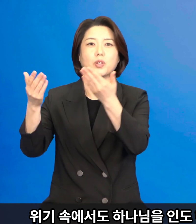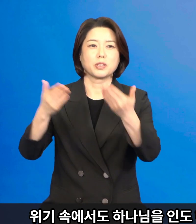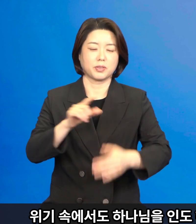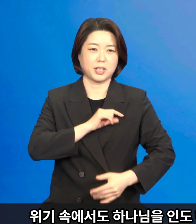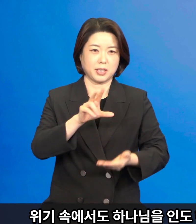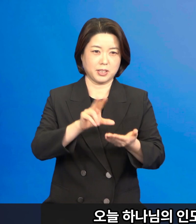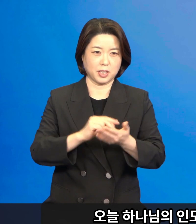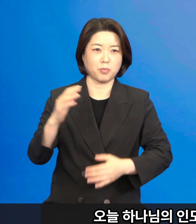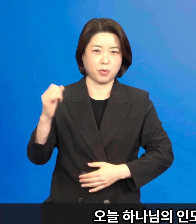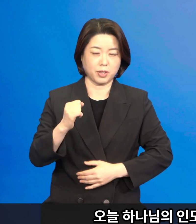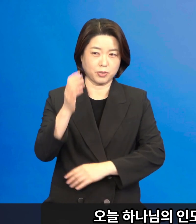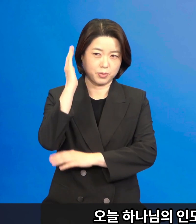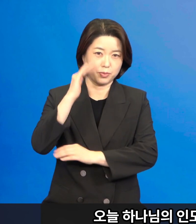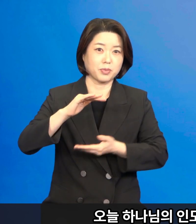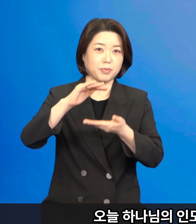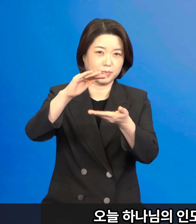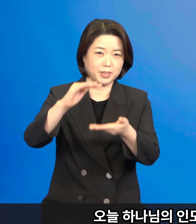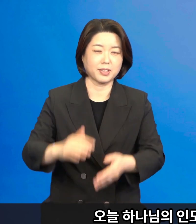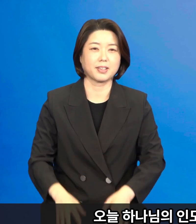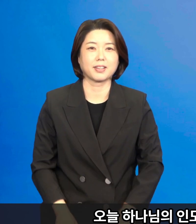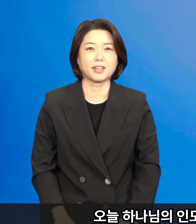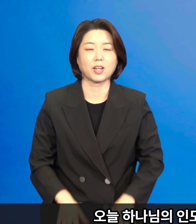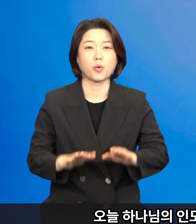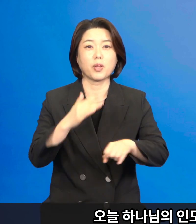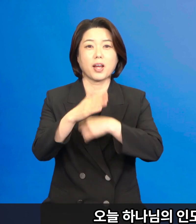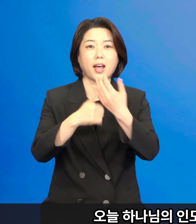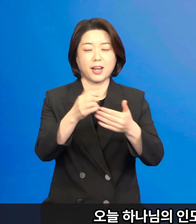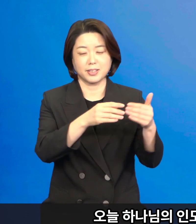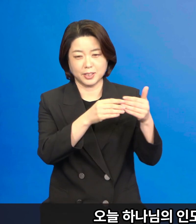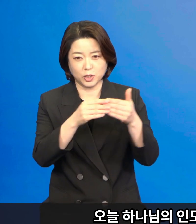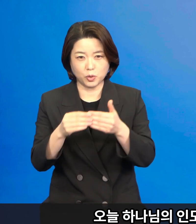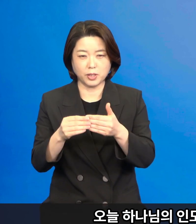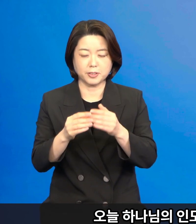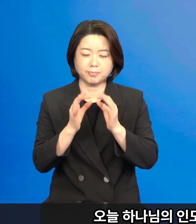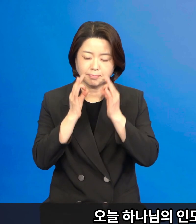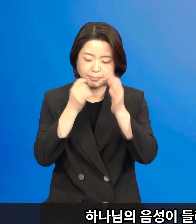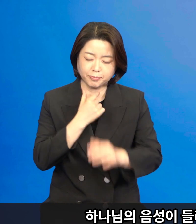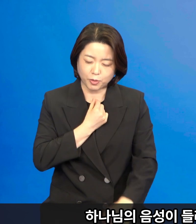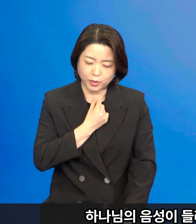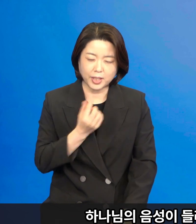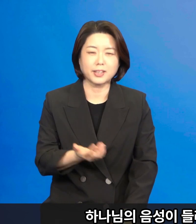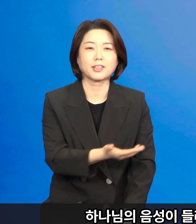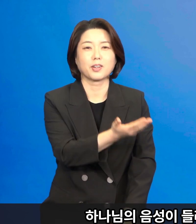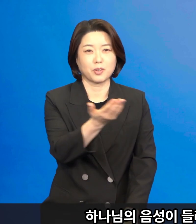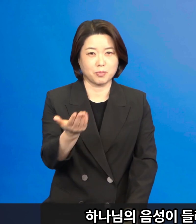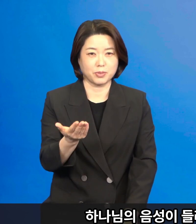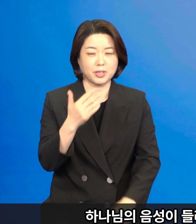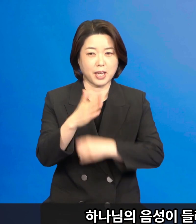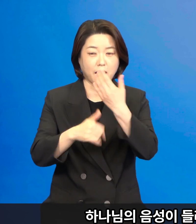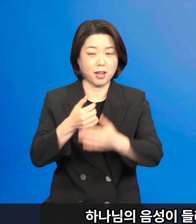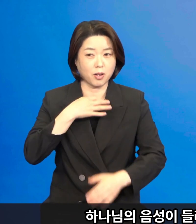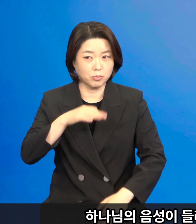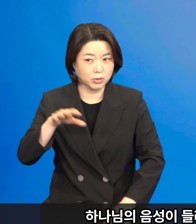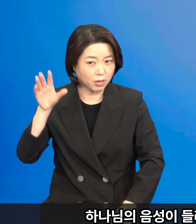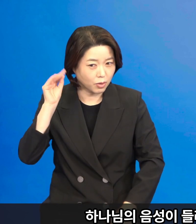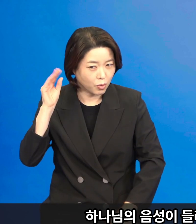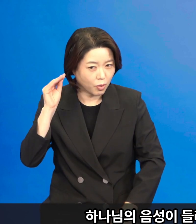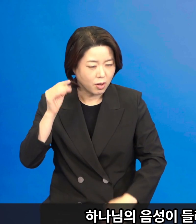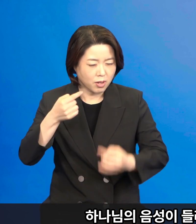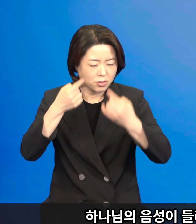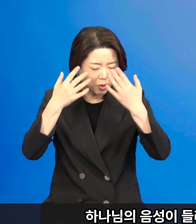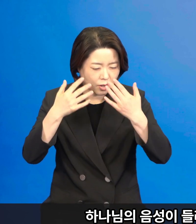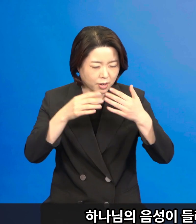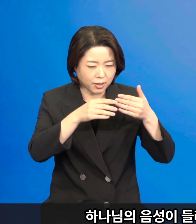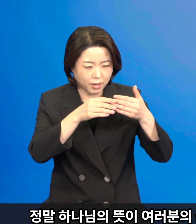말씀을 나누겠습니다. 오늘 하나님의 인도하심을 구하는 여러분들에게 하나님의 음성이 들려지고 정확하게